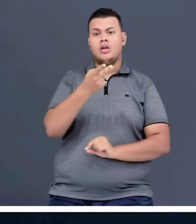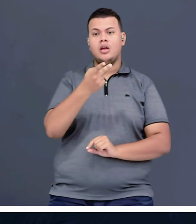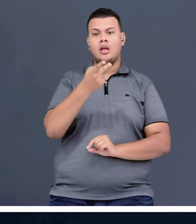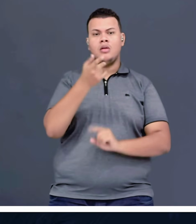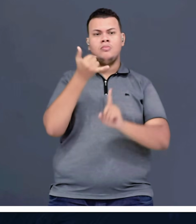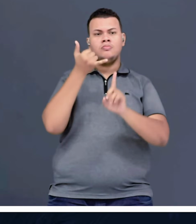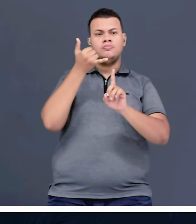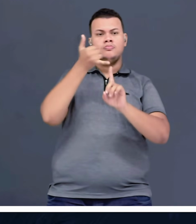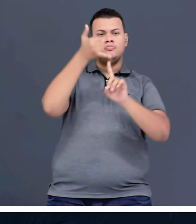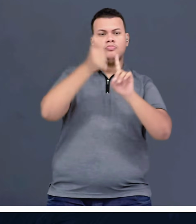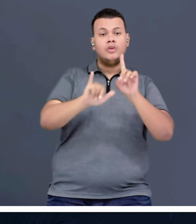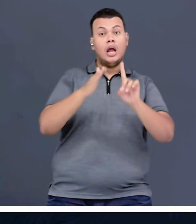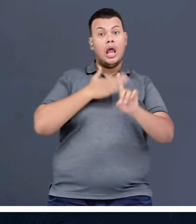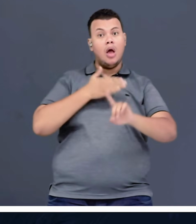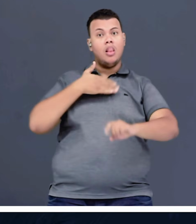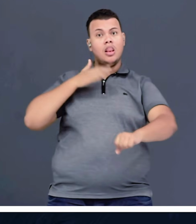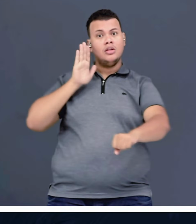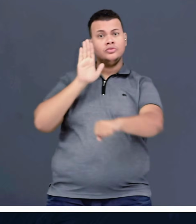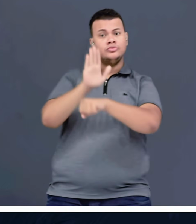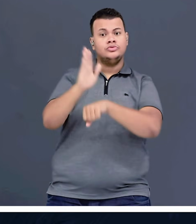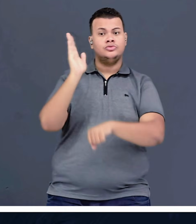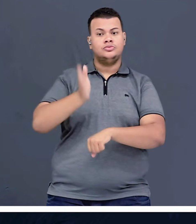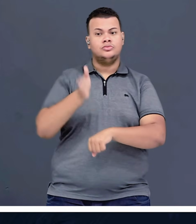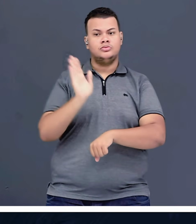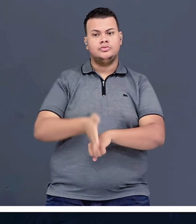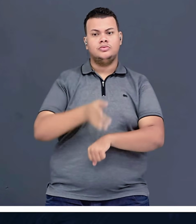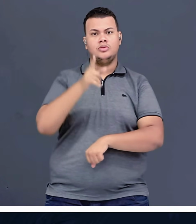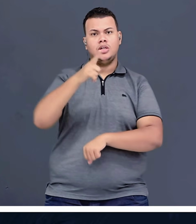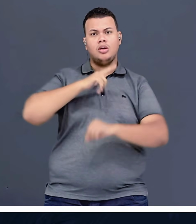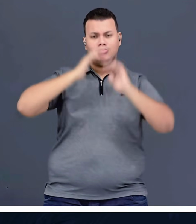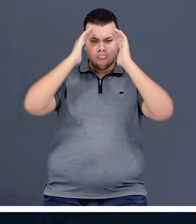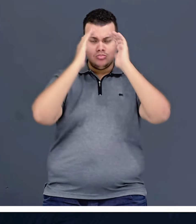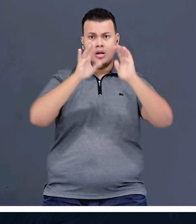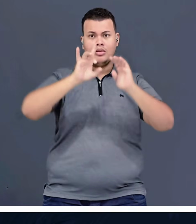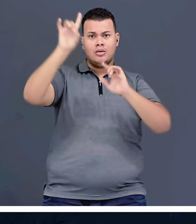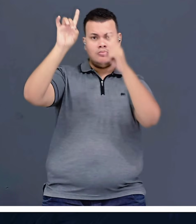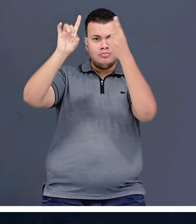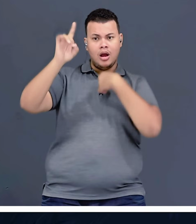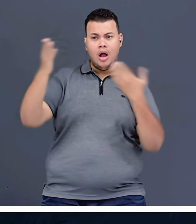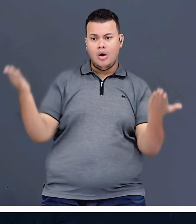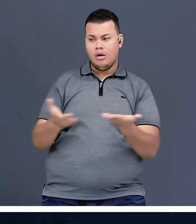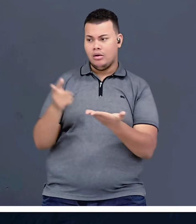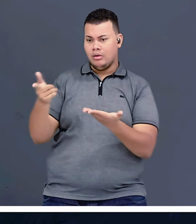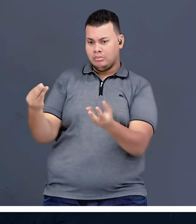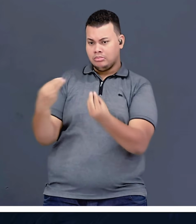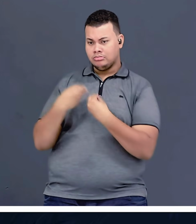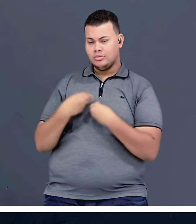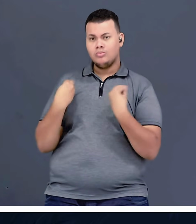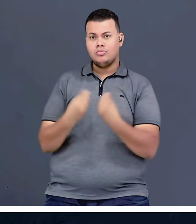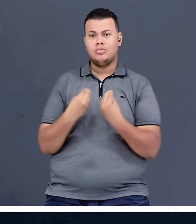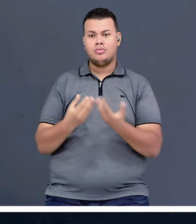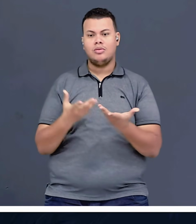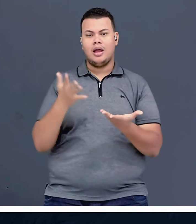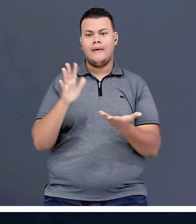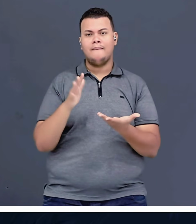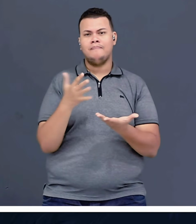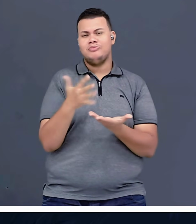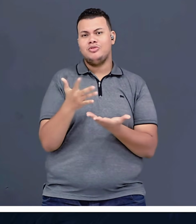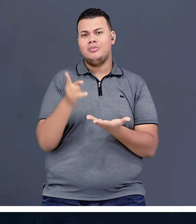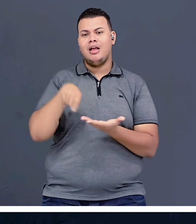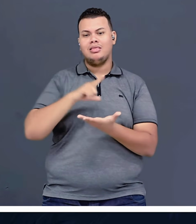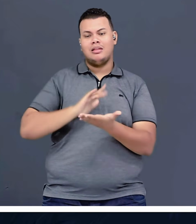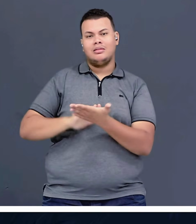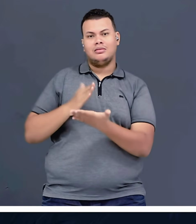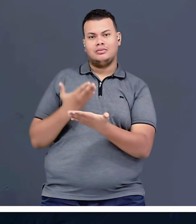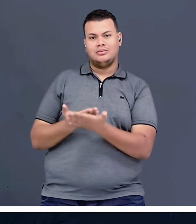para o profeta, olha, eu te ajudei, segui o que Deus mandou, olha agora o que eu recebi de troco. É mais ou menos assim que dá para interpretar.